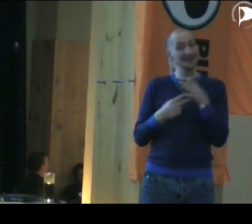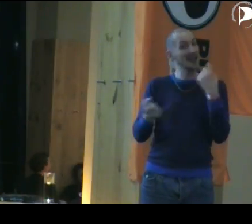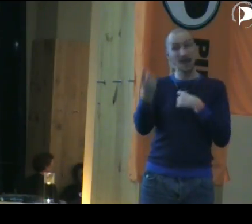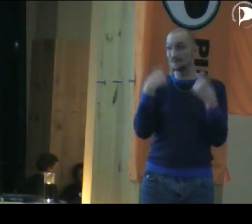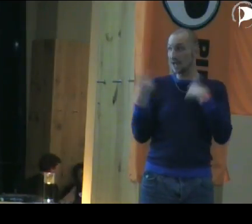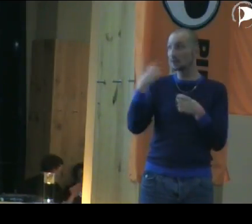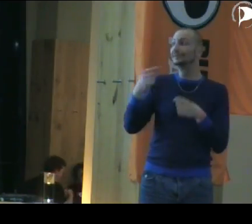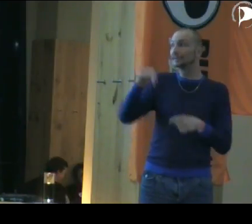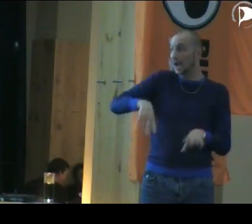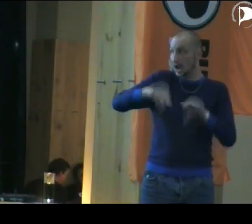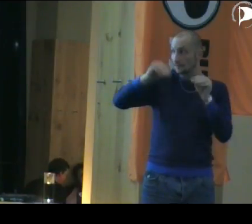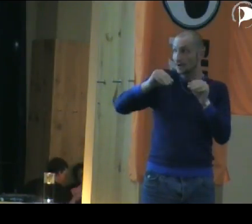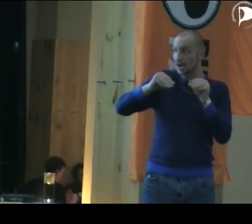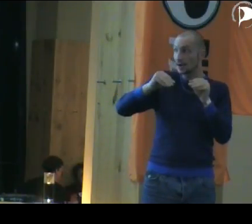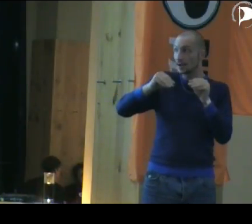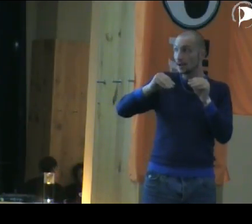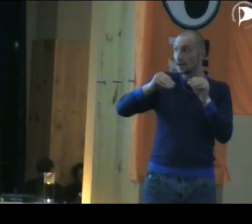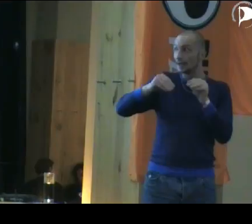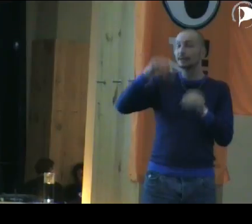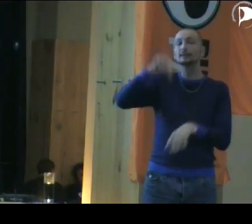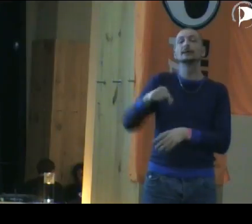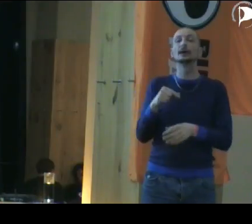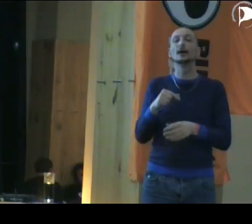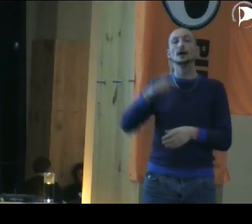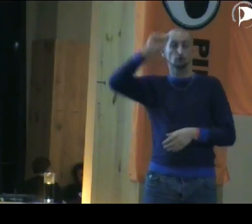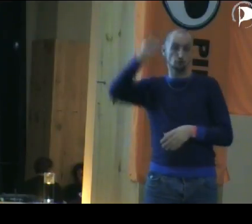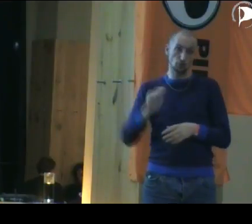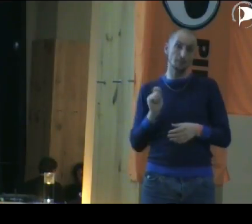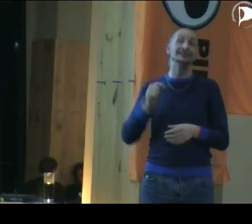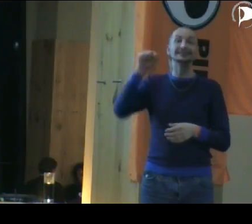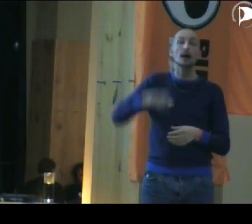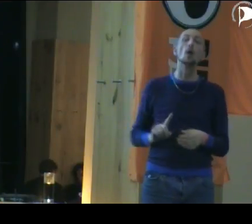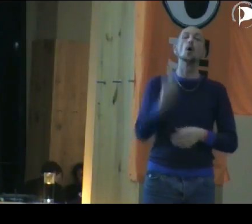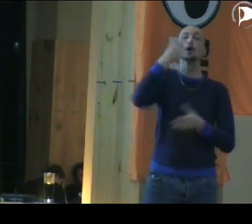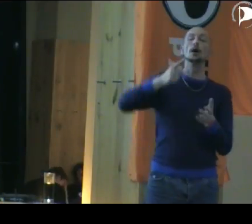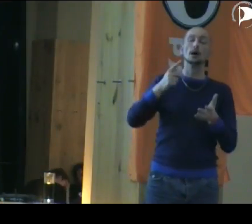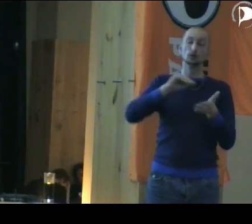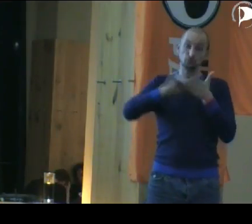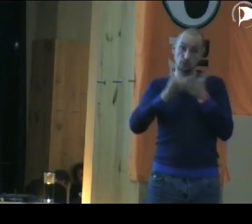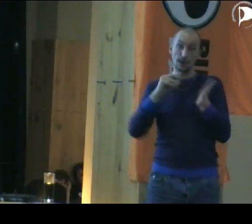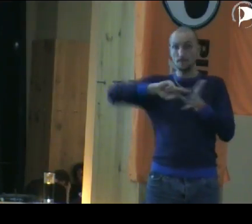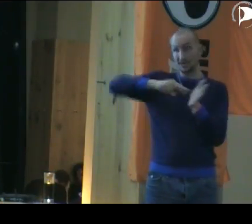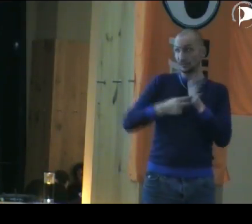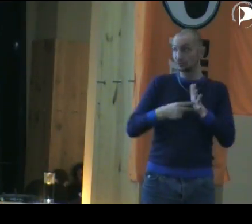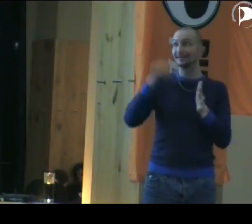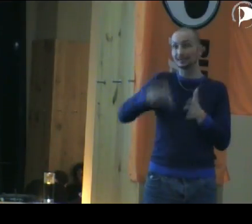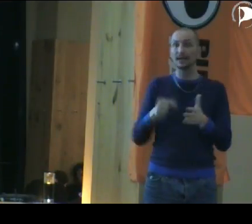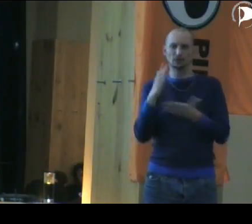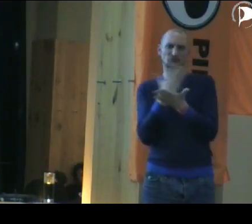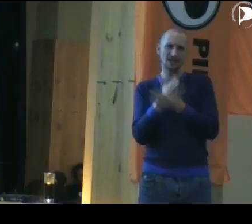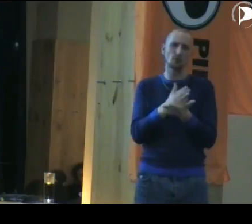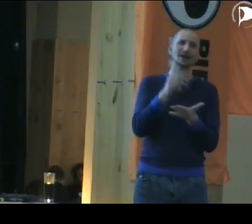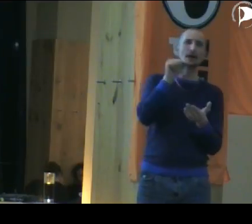mal die wien-wahl ein studium politisch aktiv gewesen die entscheidung gehabt china liefert eick und